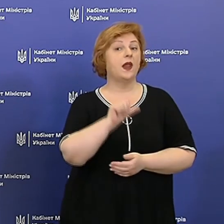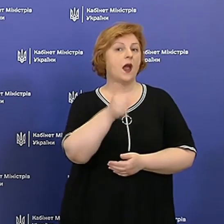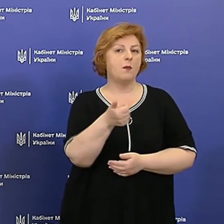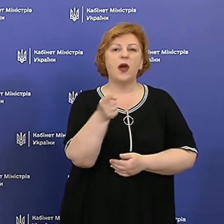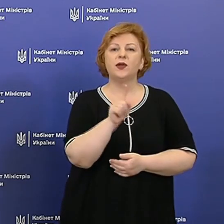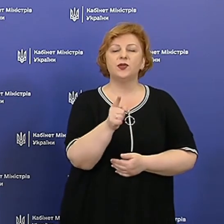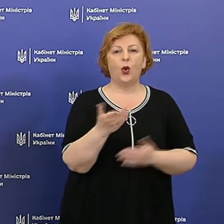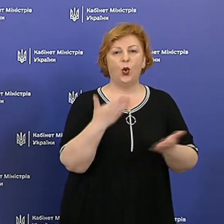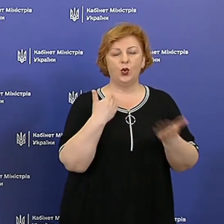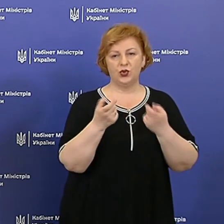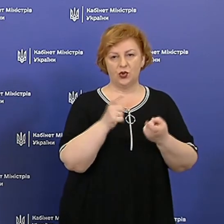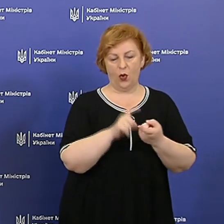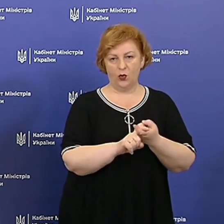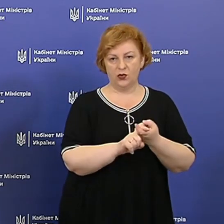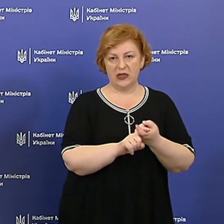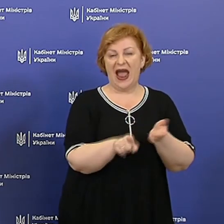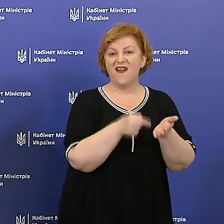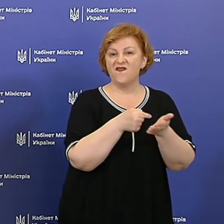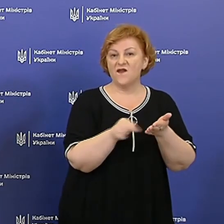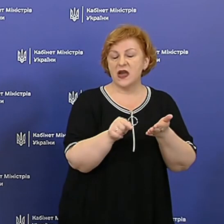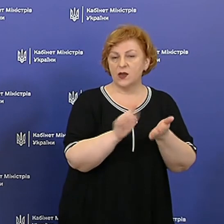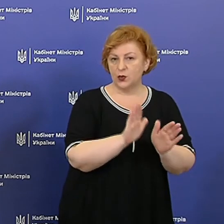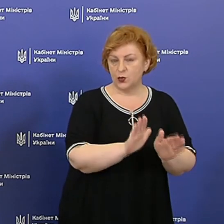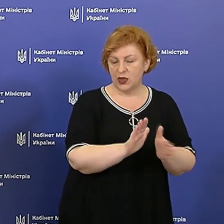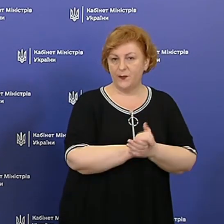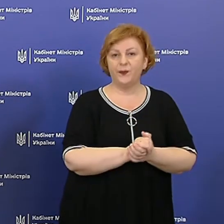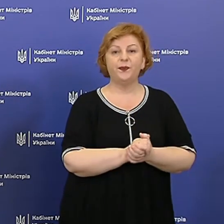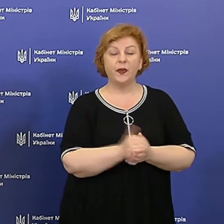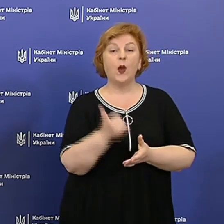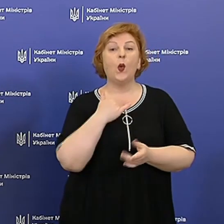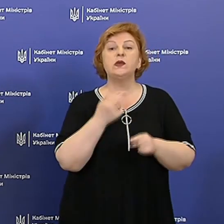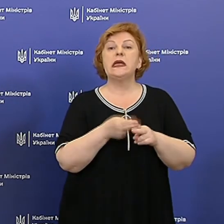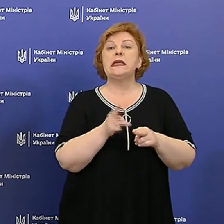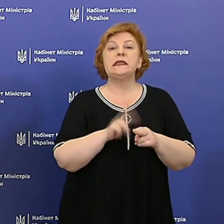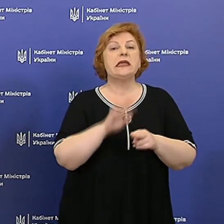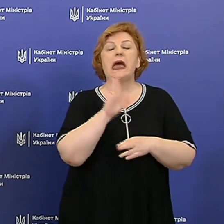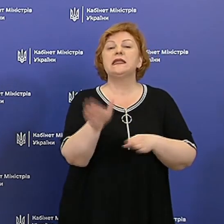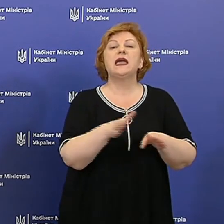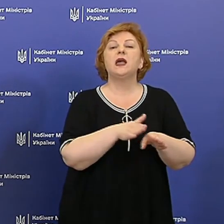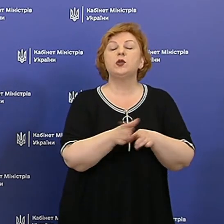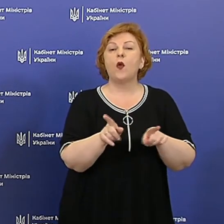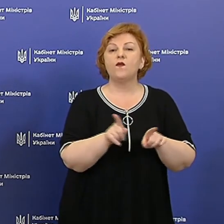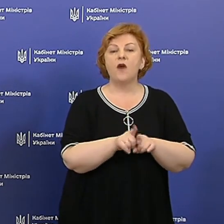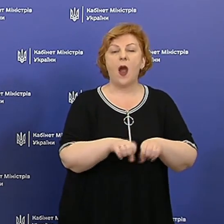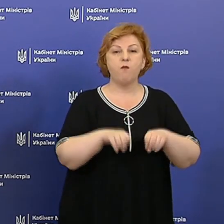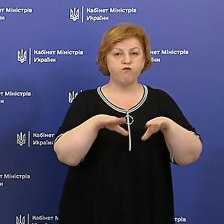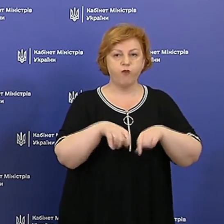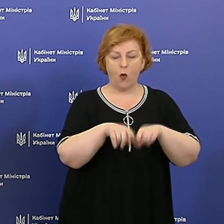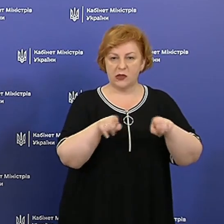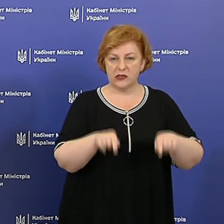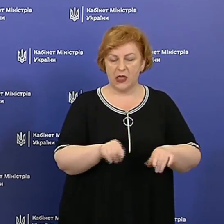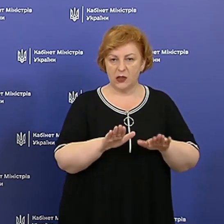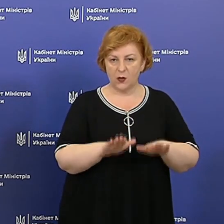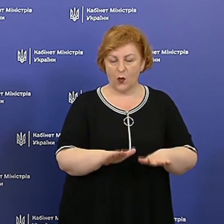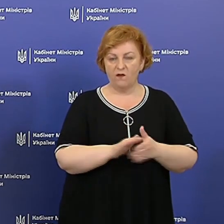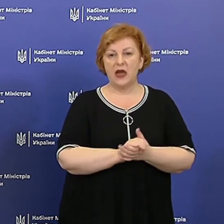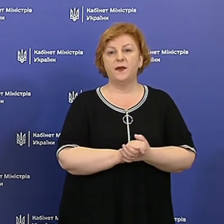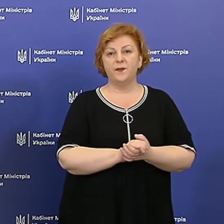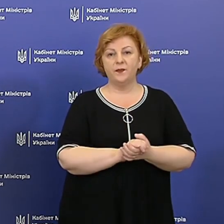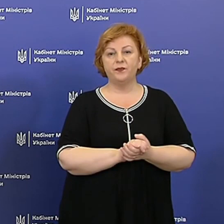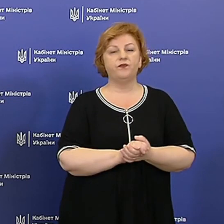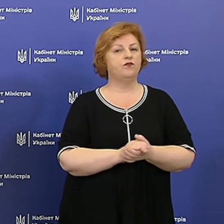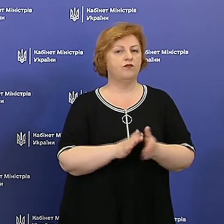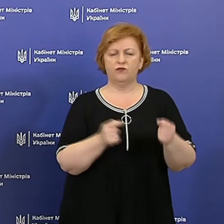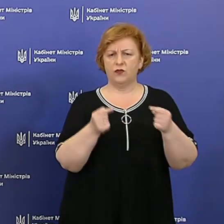По-перше, те, що стосується виключення, в нас це не зовсім так. Постанова